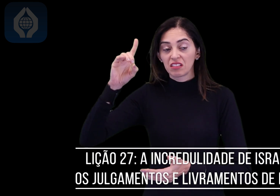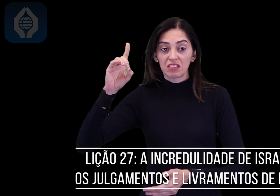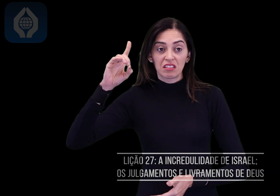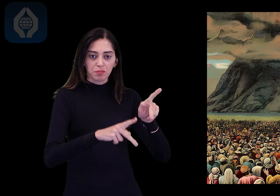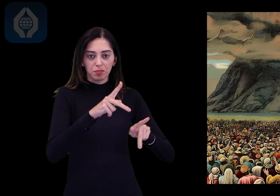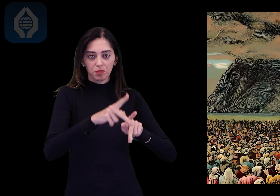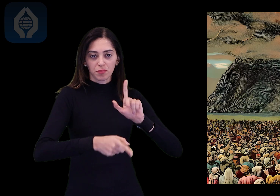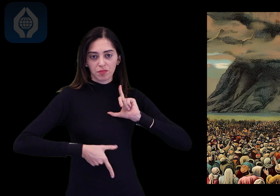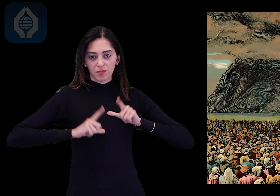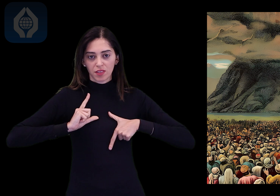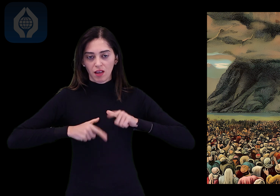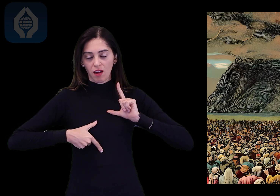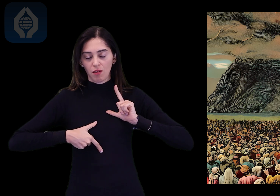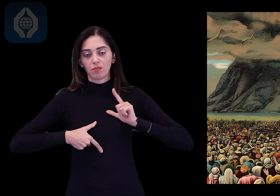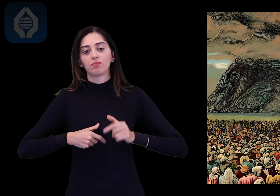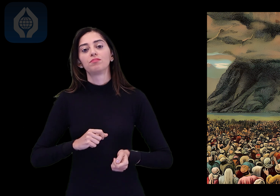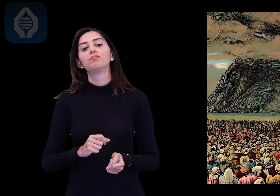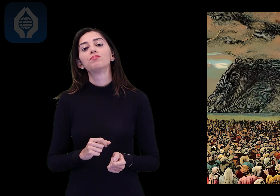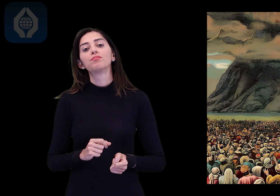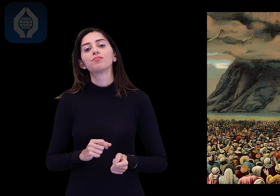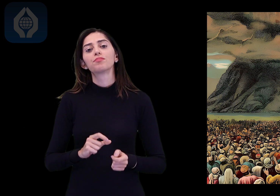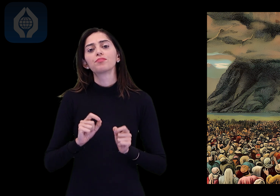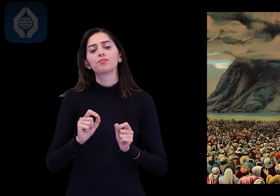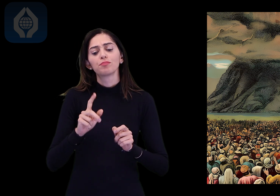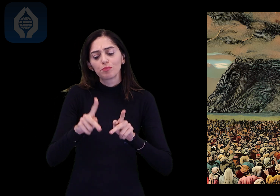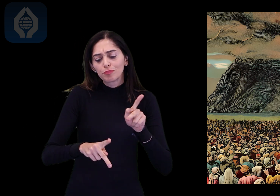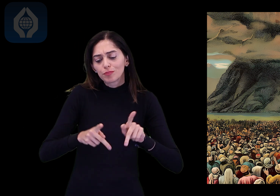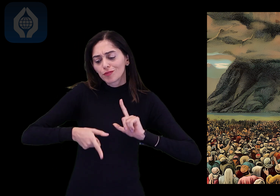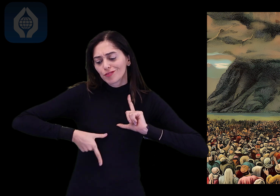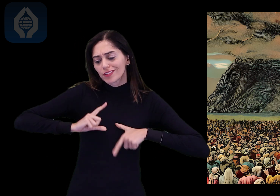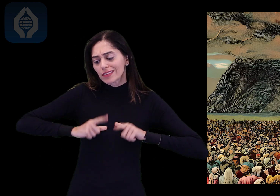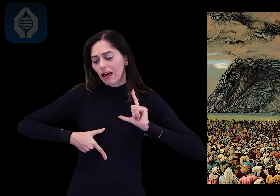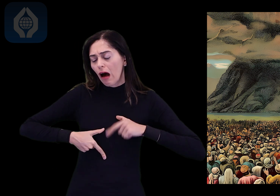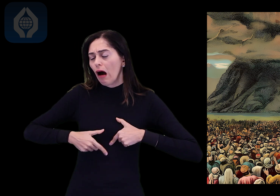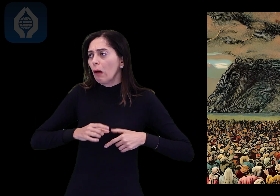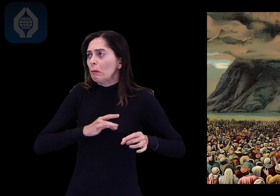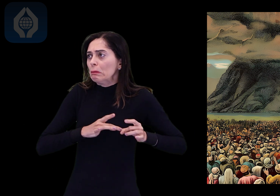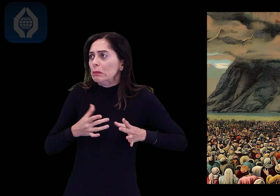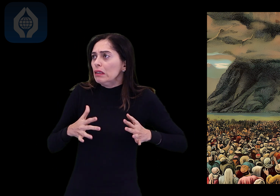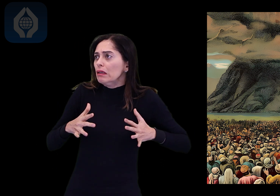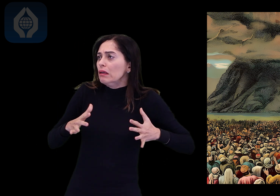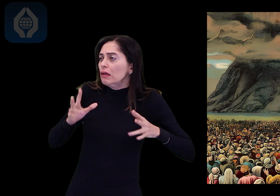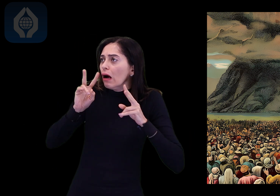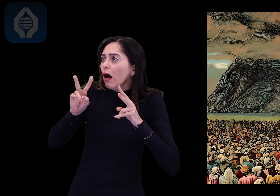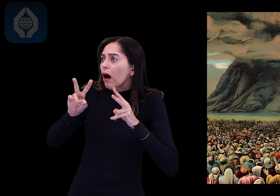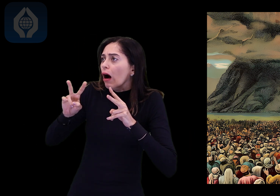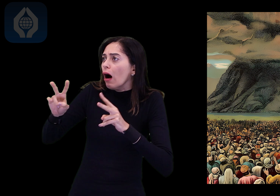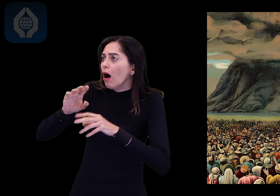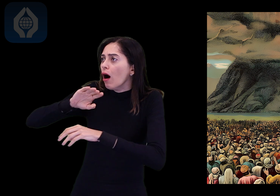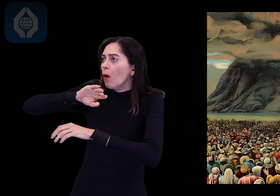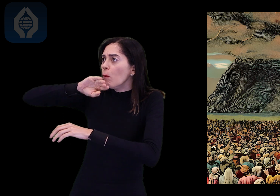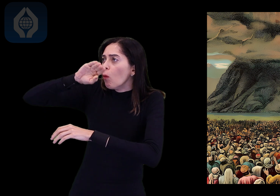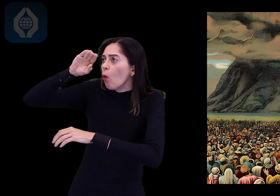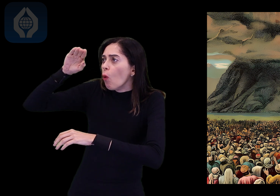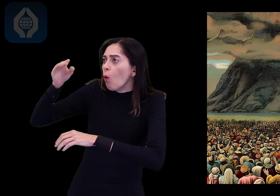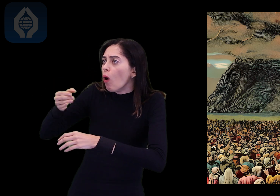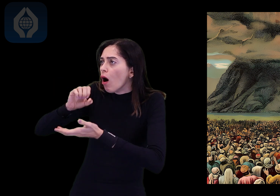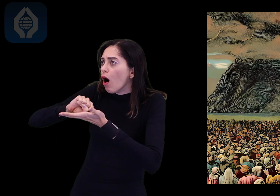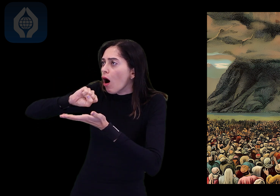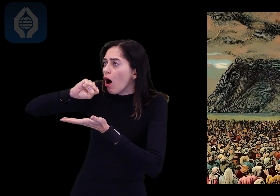Deus. Introdução. Os israelitas tremeram de medo quando Deus falou com eles no Monte